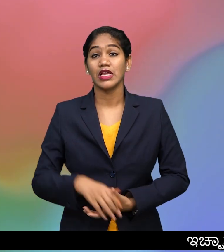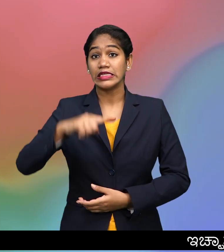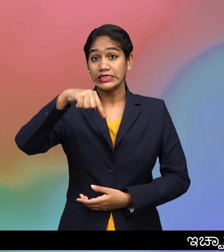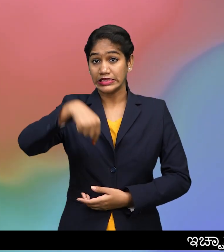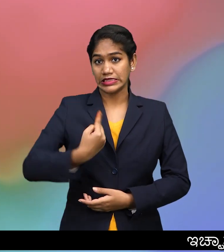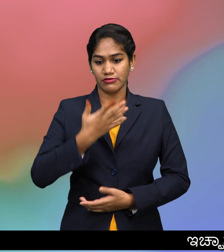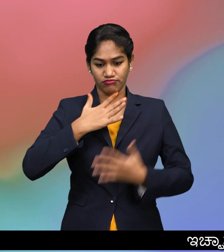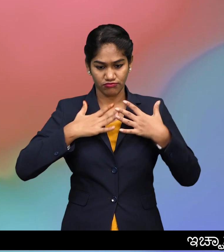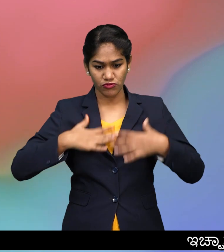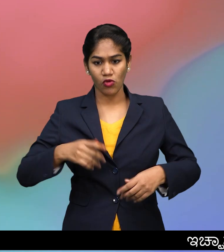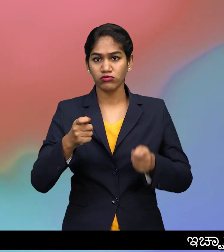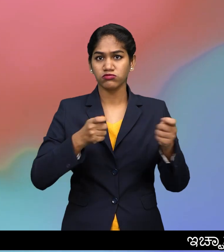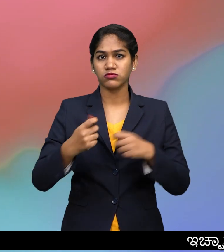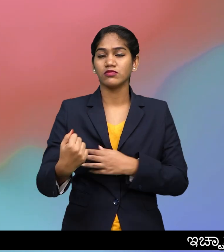ಇಚ್ಛಾಶಕ್ತಿ ಕೇಂದ್ರಗಳು.